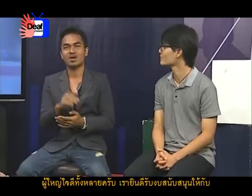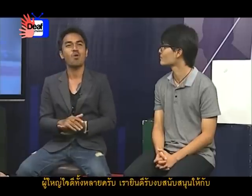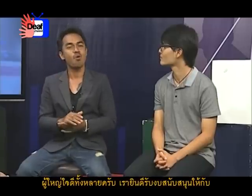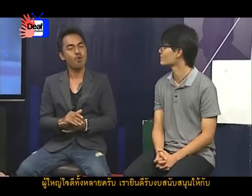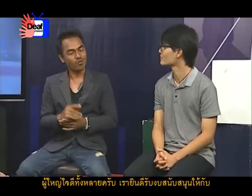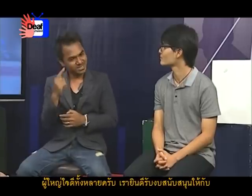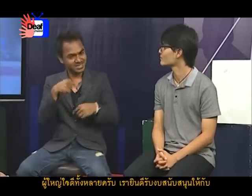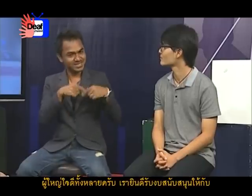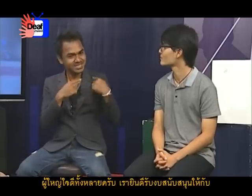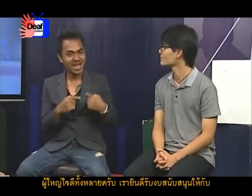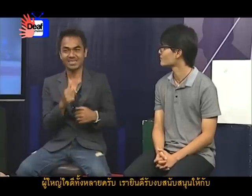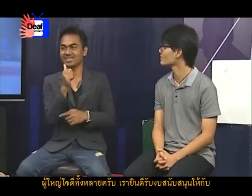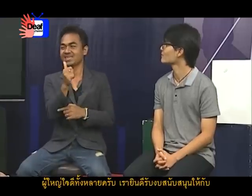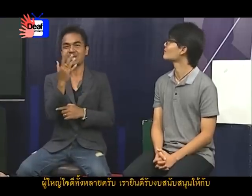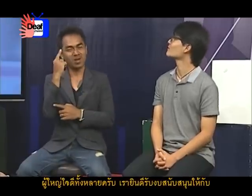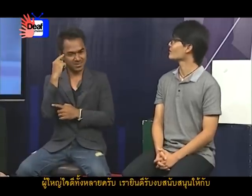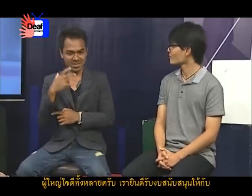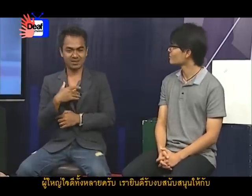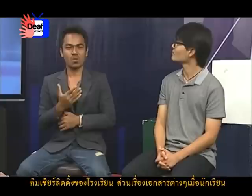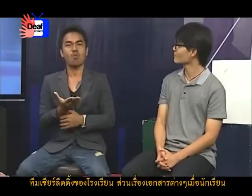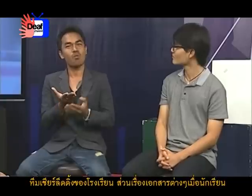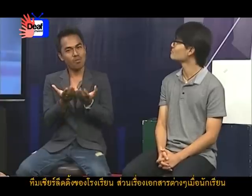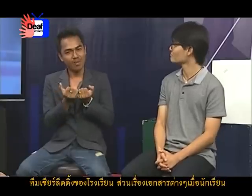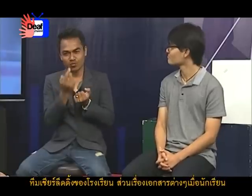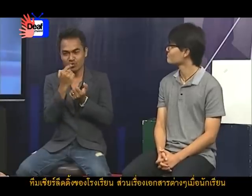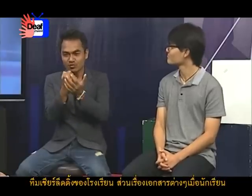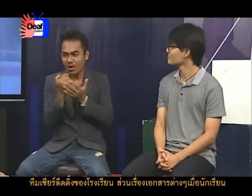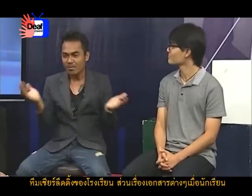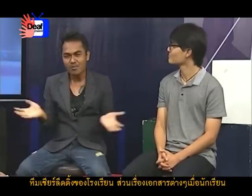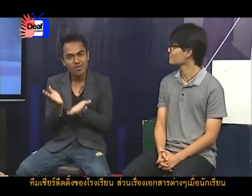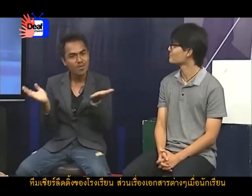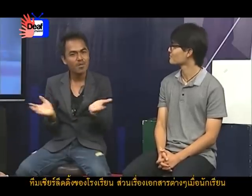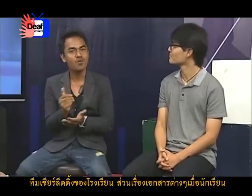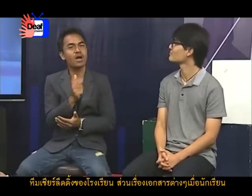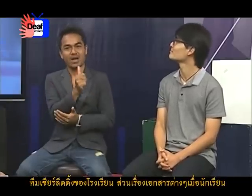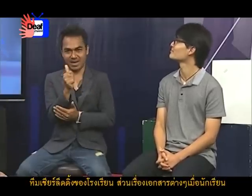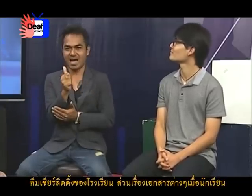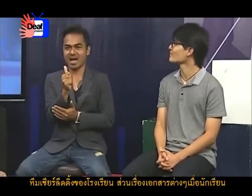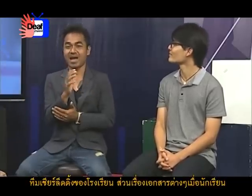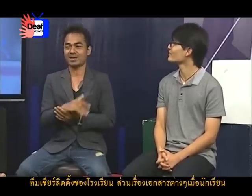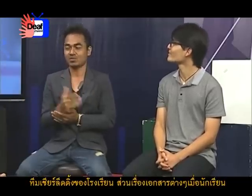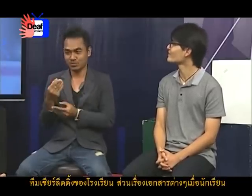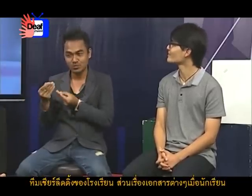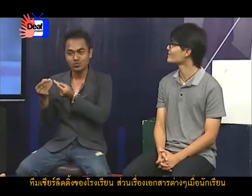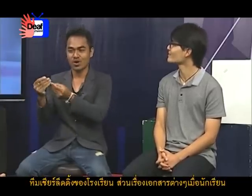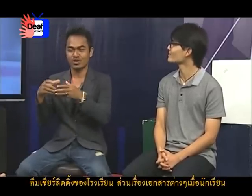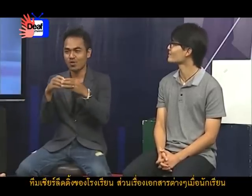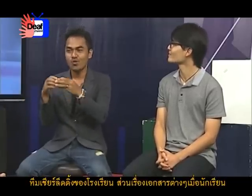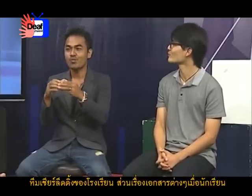งหลายนะครับเรายินดีนะครับรับงบนะครับเรือสนับสนุนนะครับให้กับทีมเชียร์ลีดดิ้งของโรงเรีย